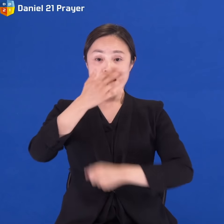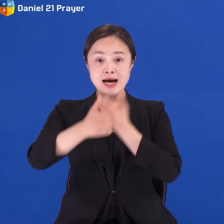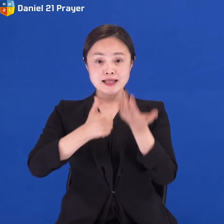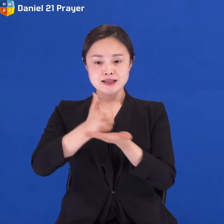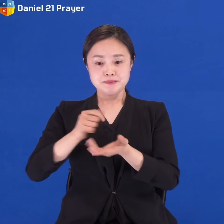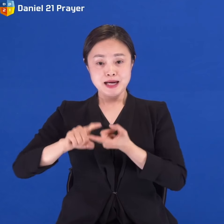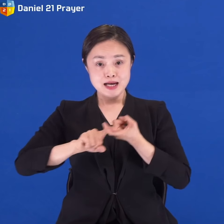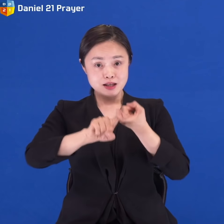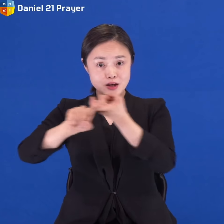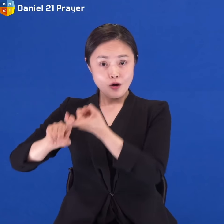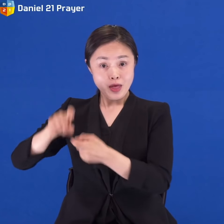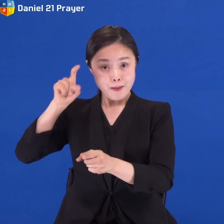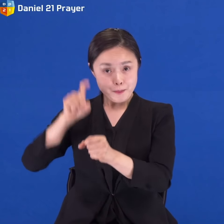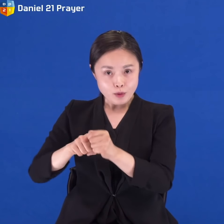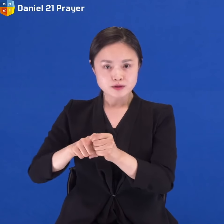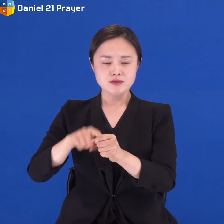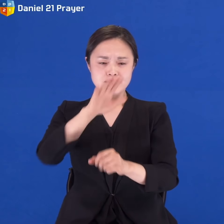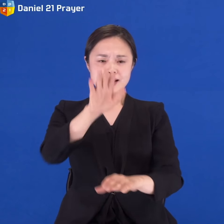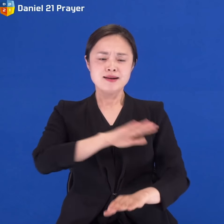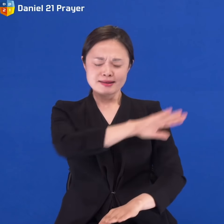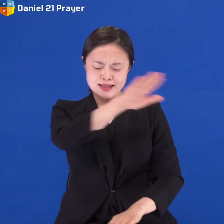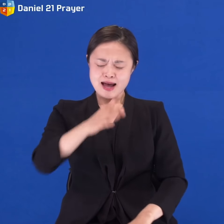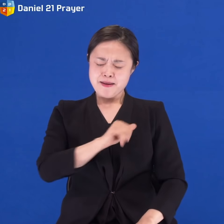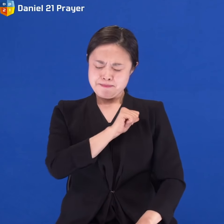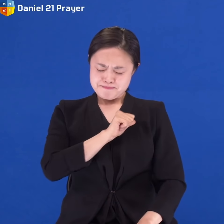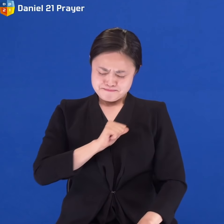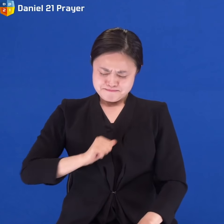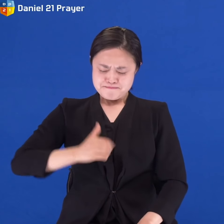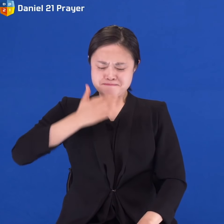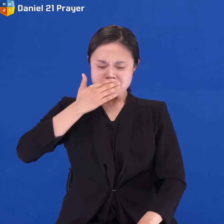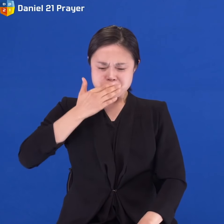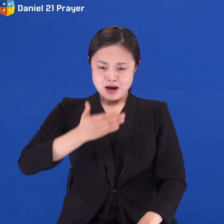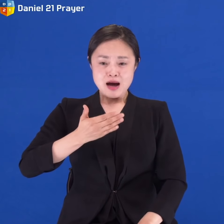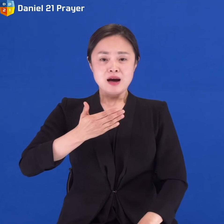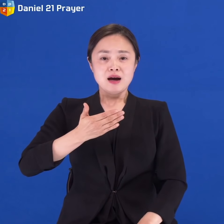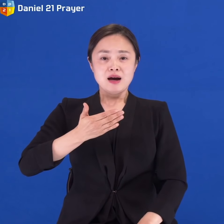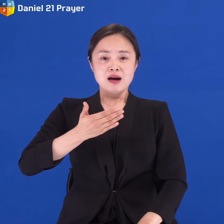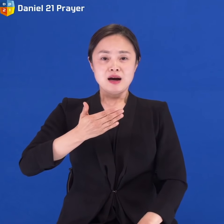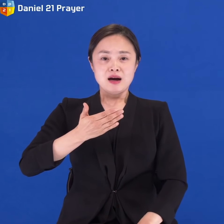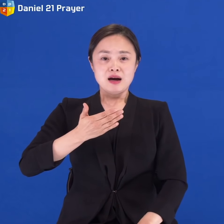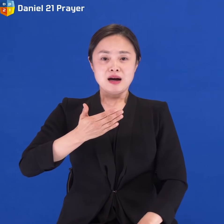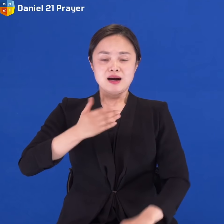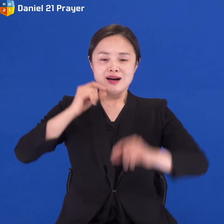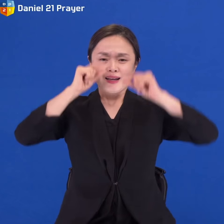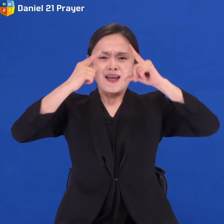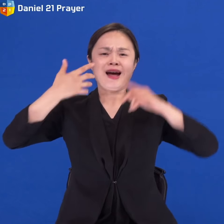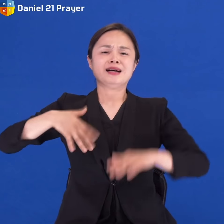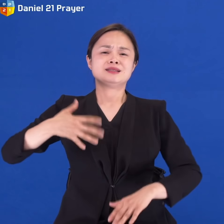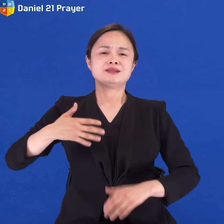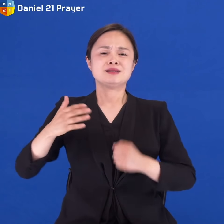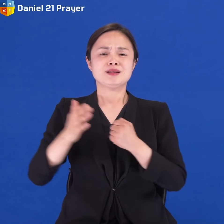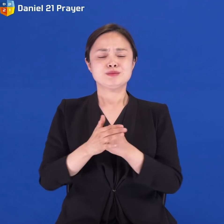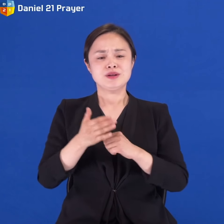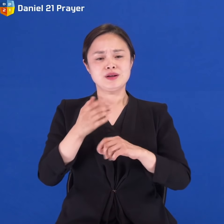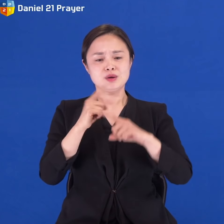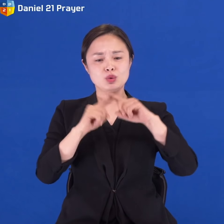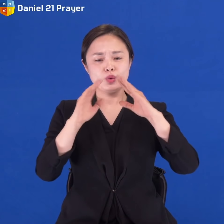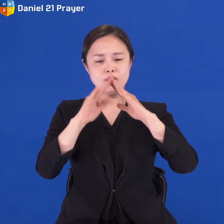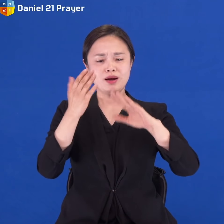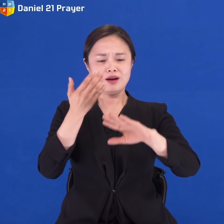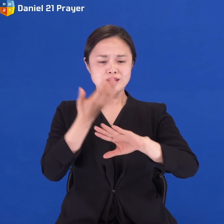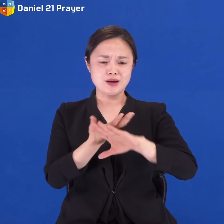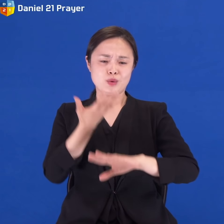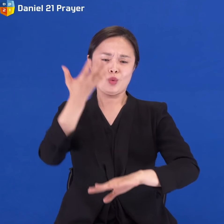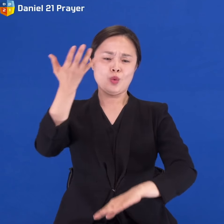그리스도와 연합하는 것이라고 알기 전까지는 저는 교회를 옮겨 다녔습니다. 아, 또 별거를 다 물어보네